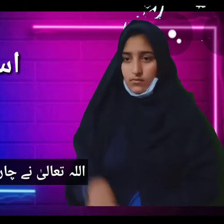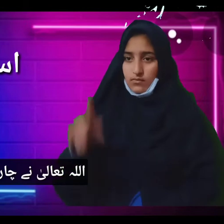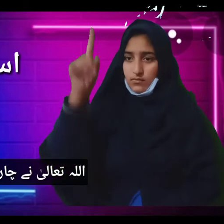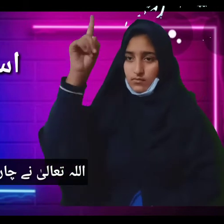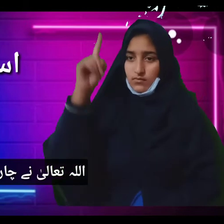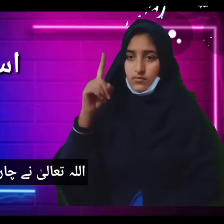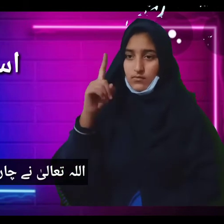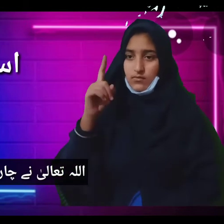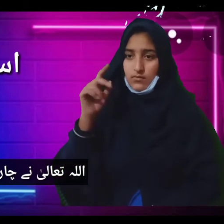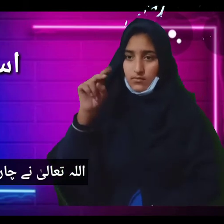अल्लाह ताला ने